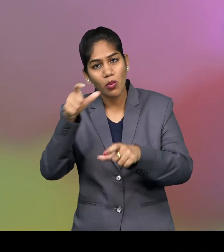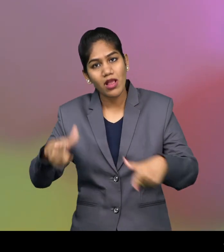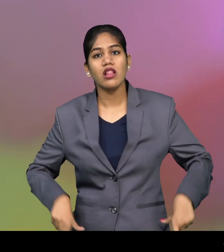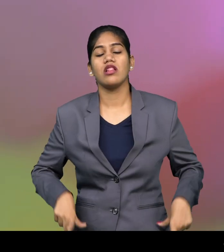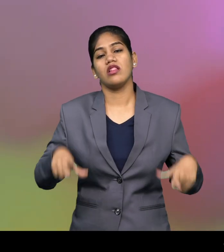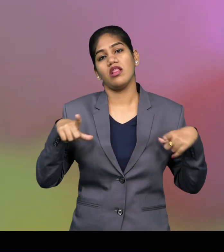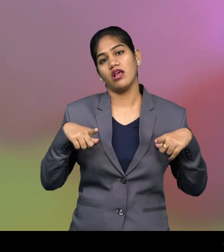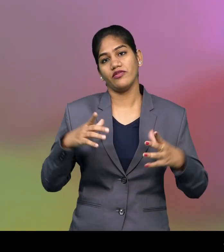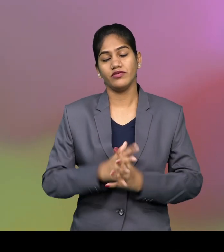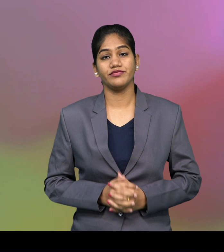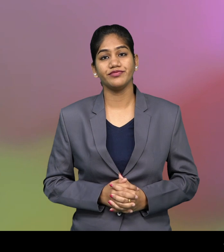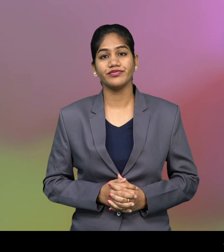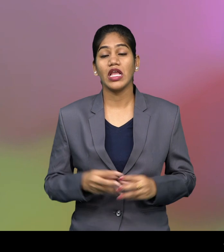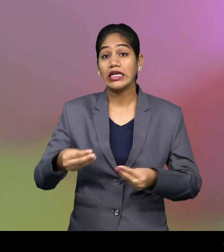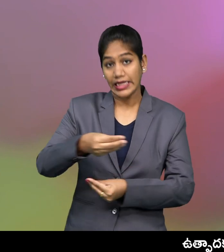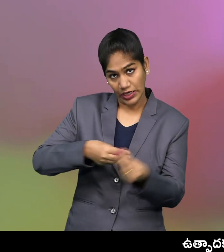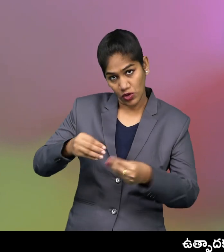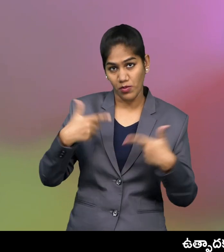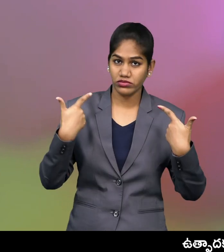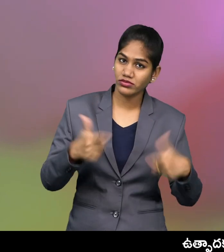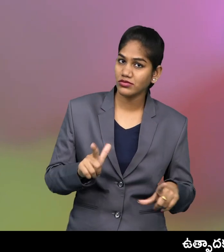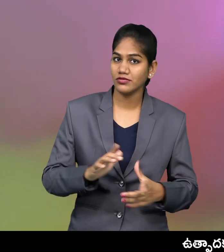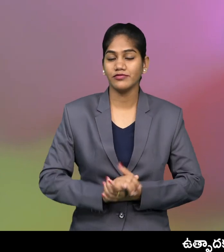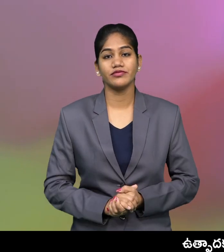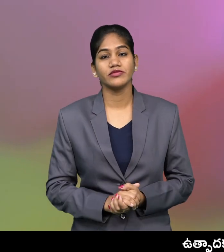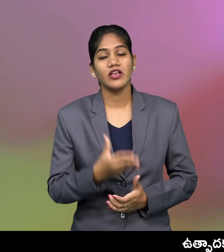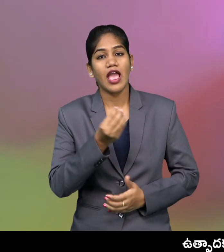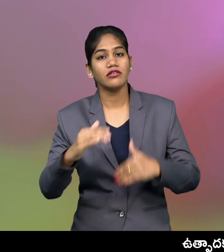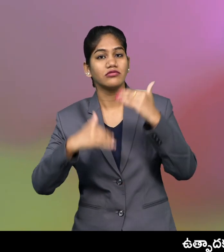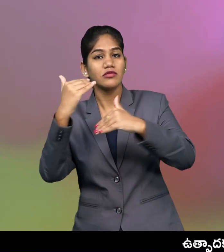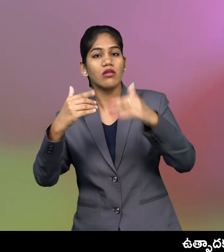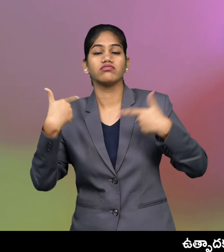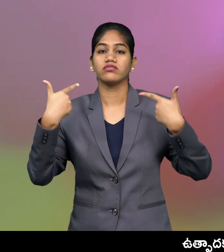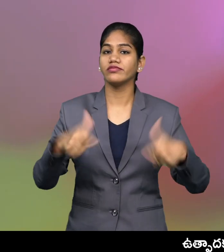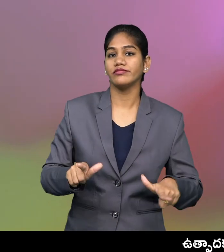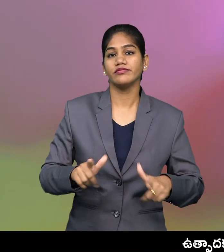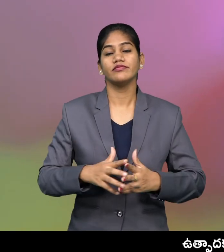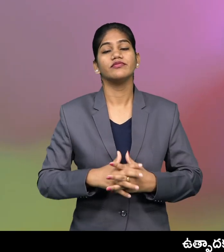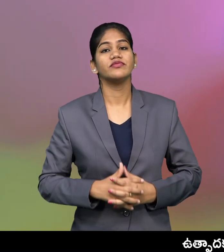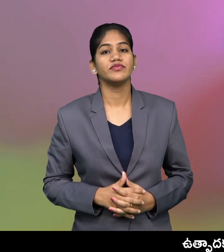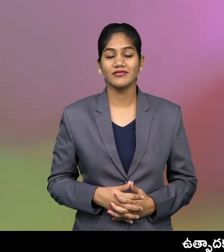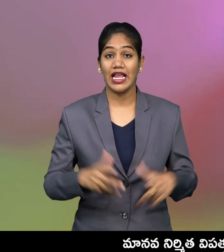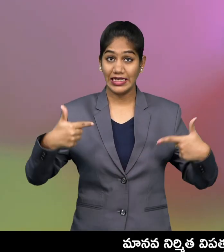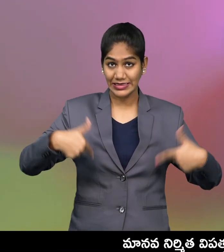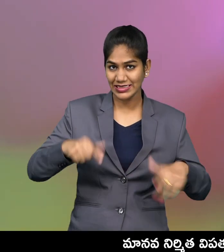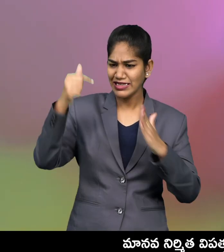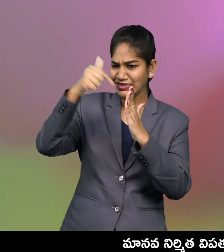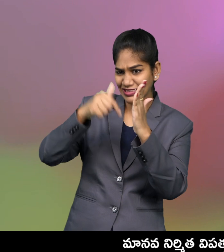ఆర్థిక వ్యవస్థకు మరియు ఉత్పాదకతకు అత్యంత నష్టాన్ని కలిగిస్తాయి. మానవ నిర్మిత